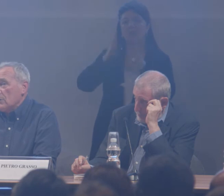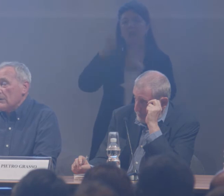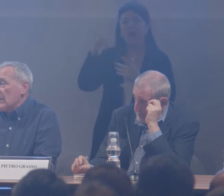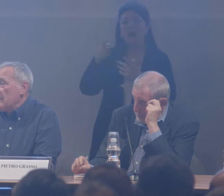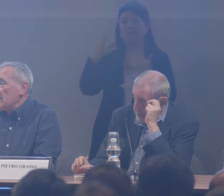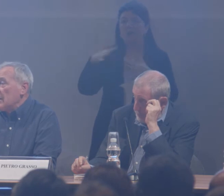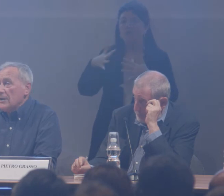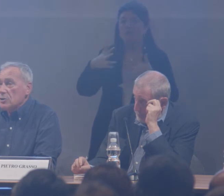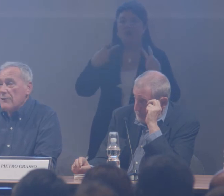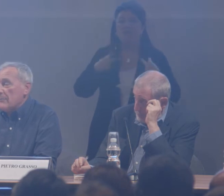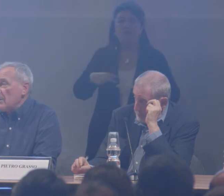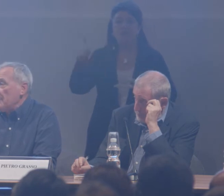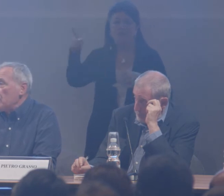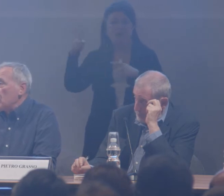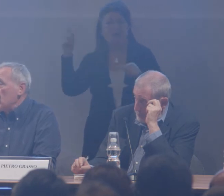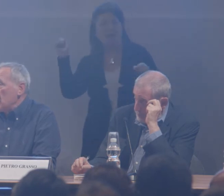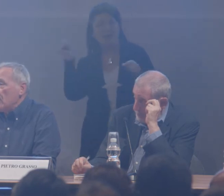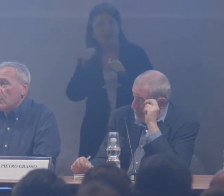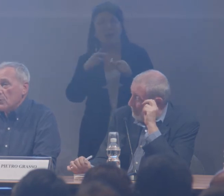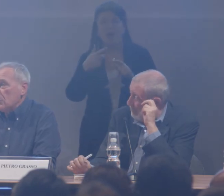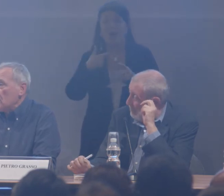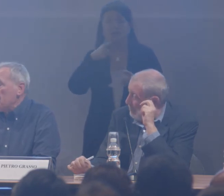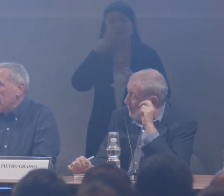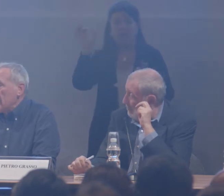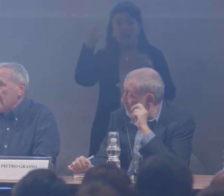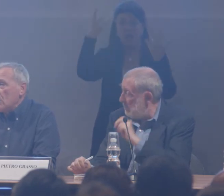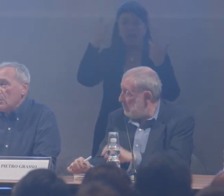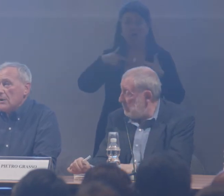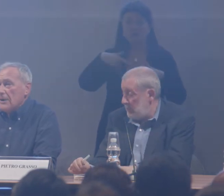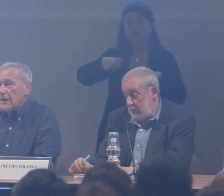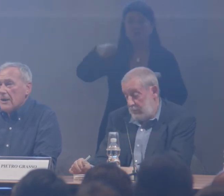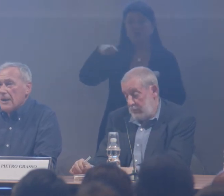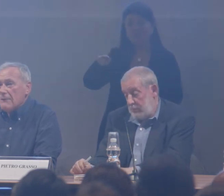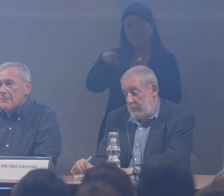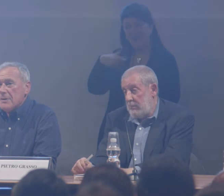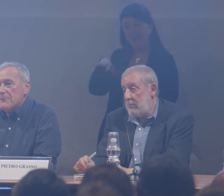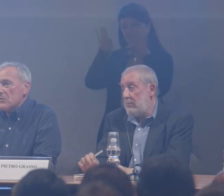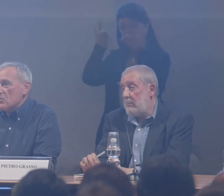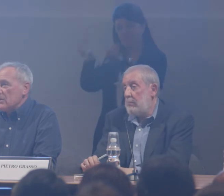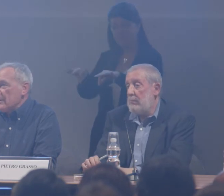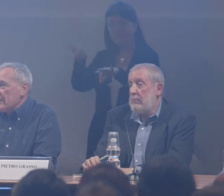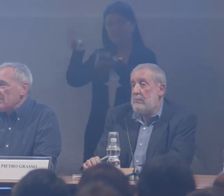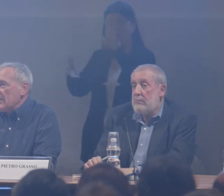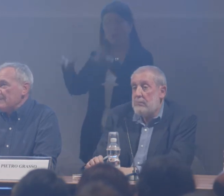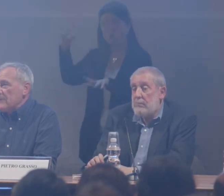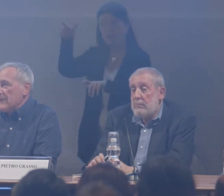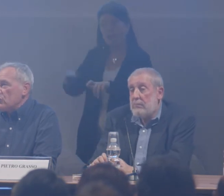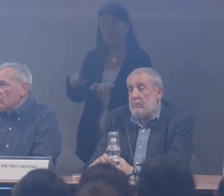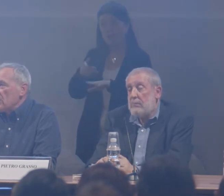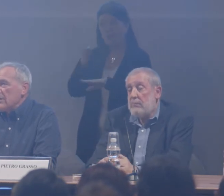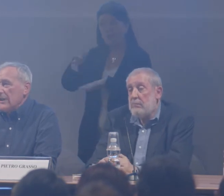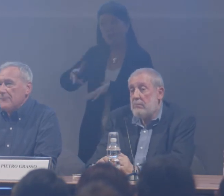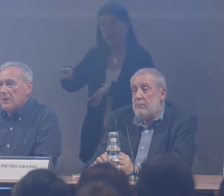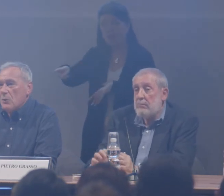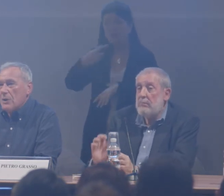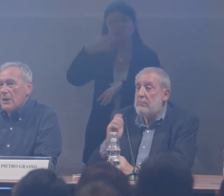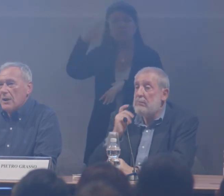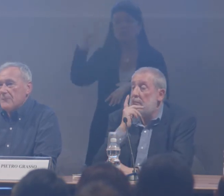ostacolata durante la vita, trovarmi Borsellino procuratore a Palermo, avrebbe certamente fatto sì